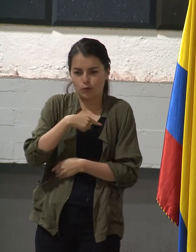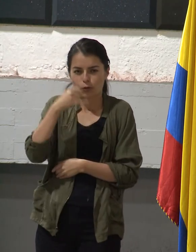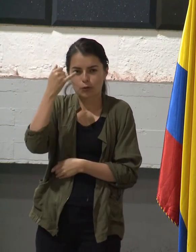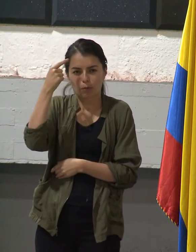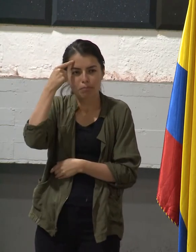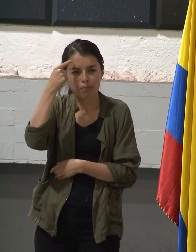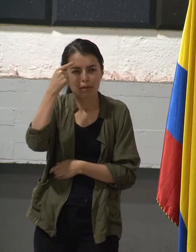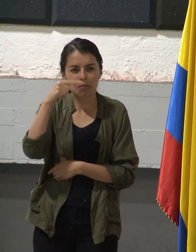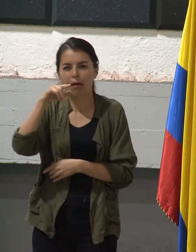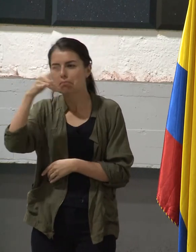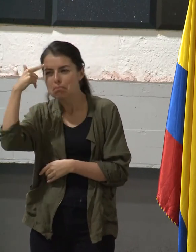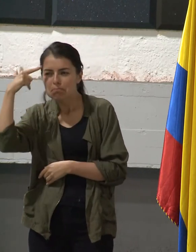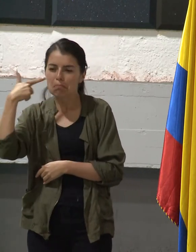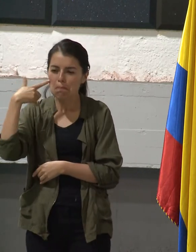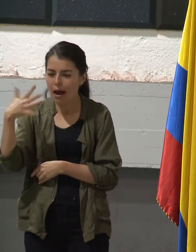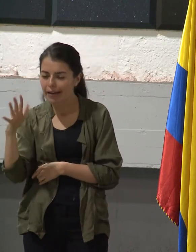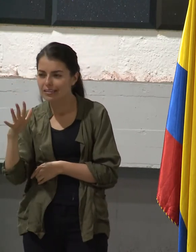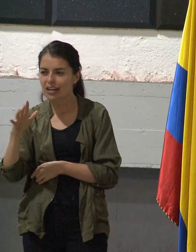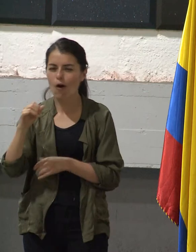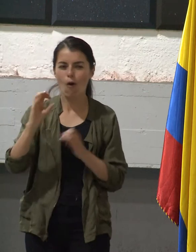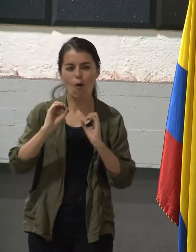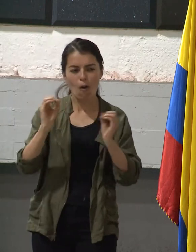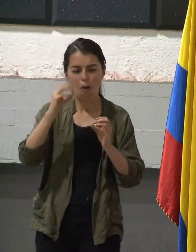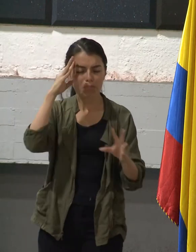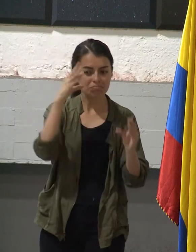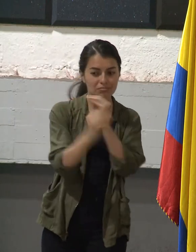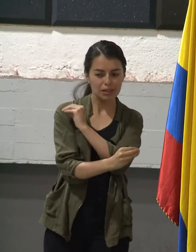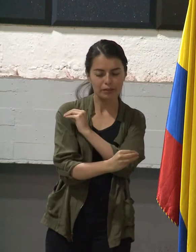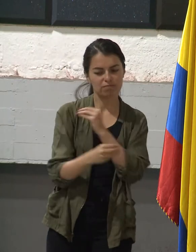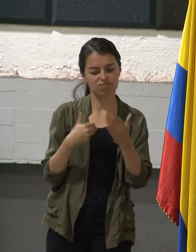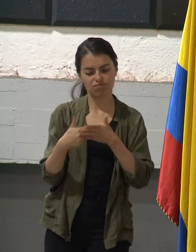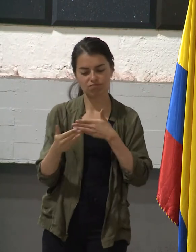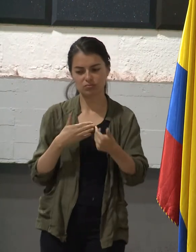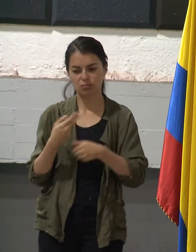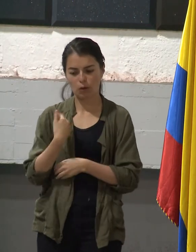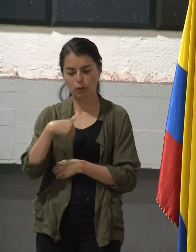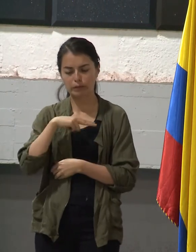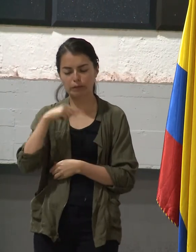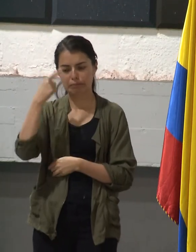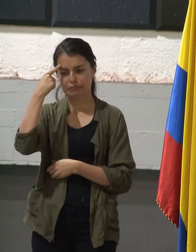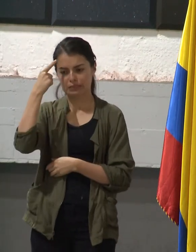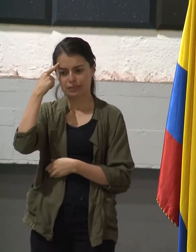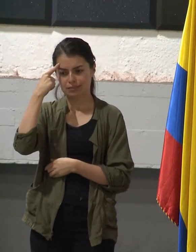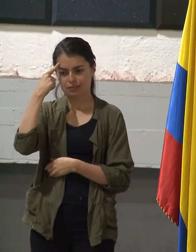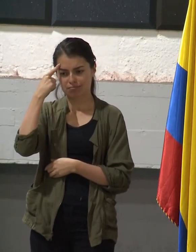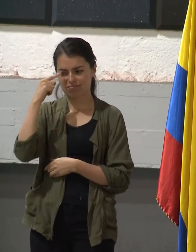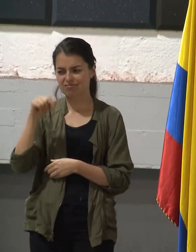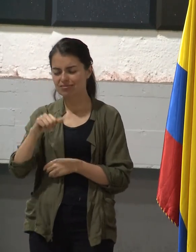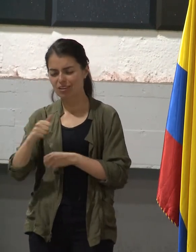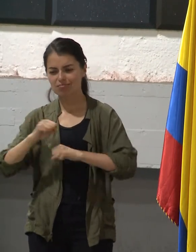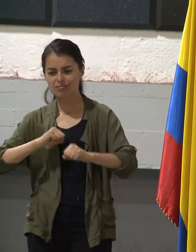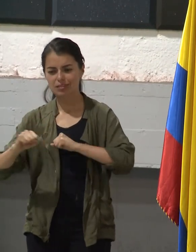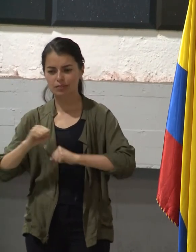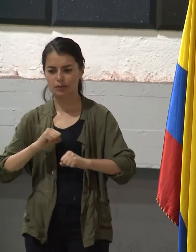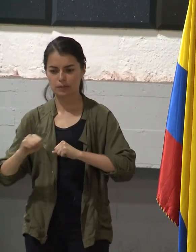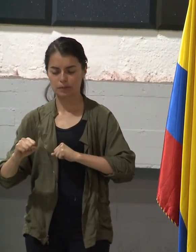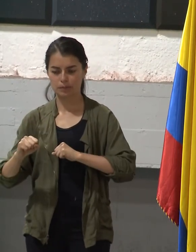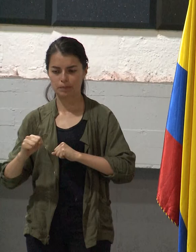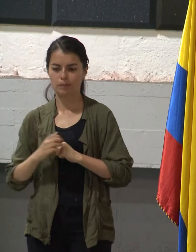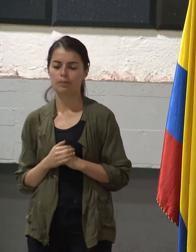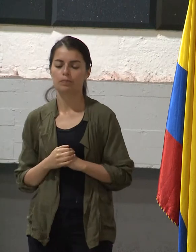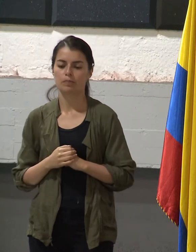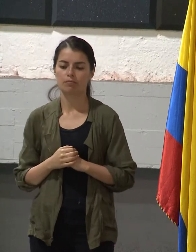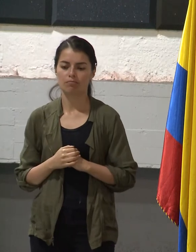para quiénes no para quiénes actúan conforme a lo que esperamos y para quiénes no lo hace siendo empate siendo